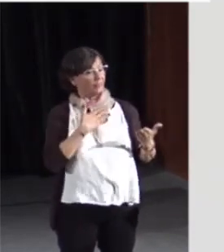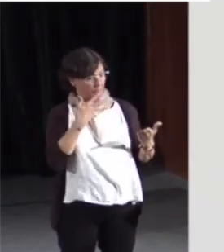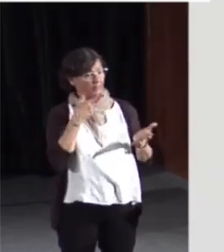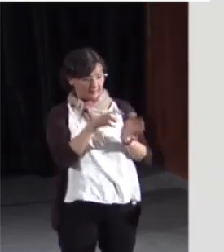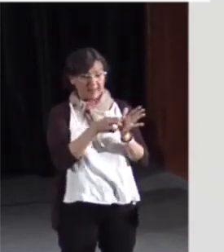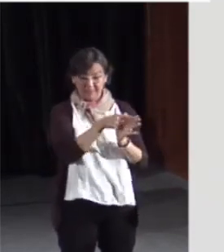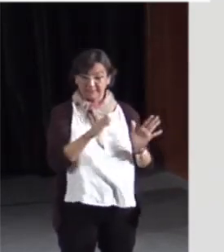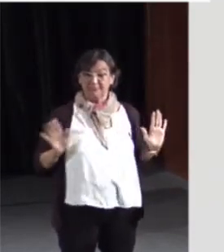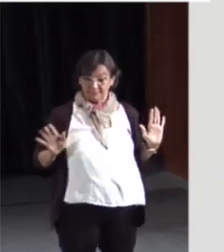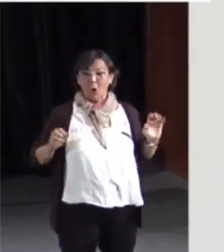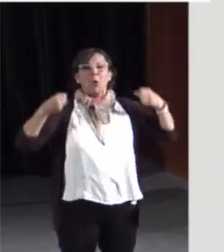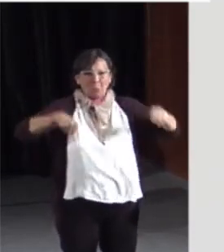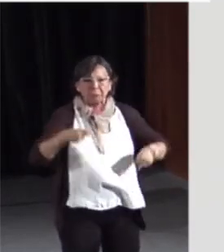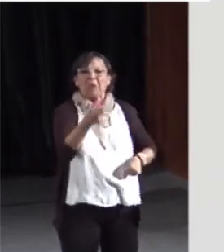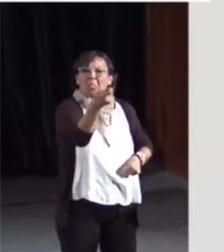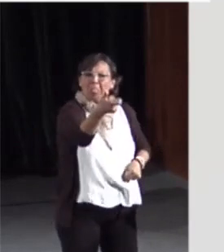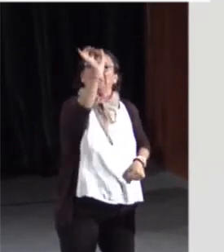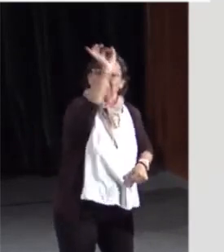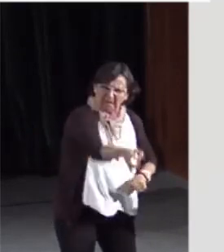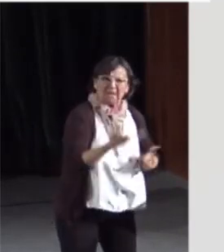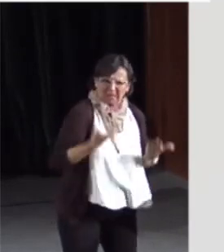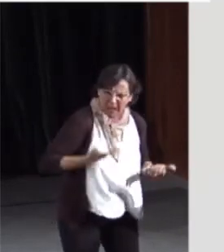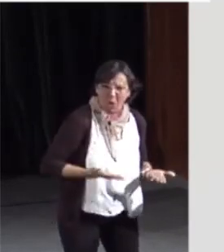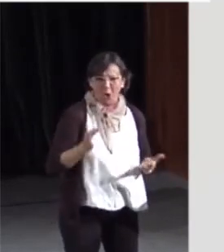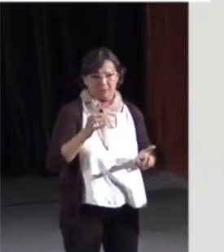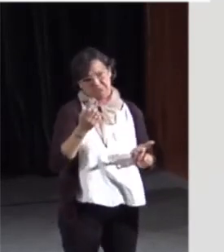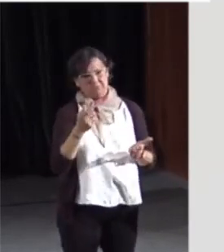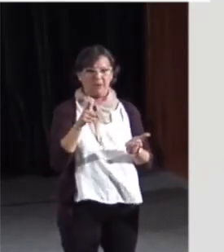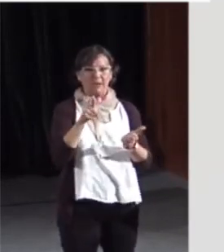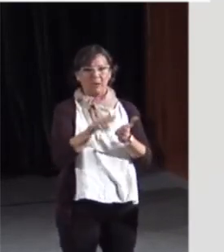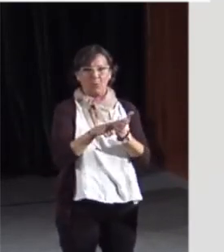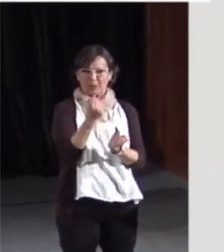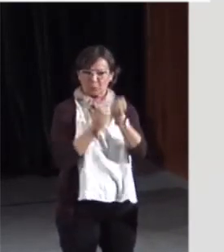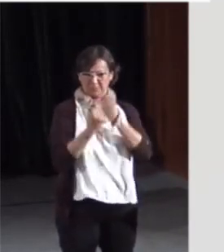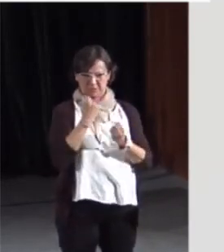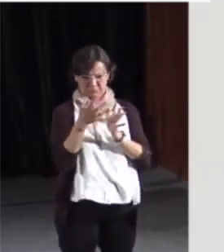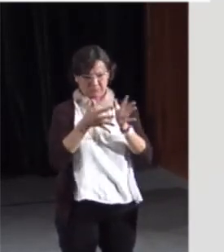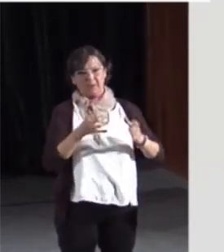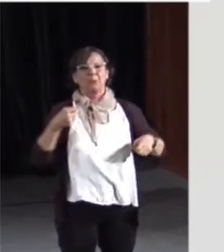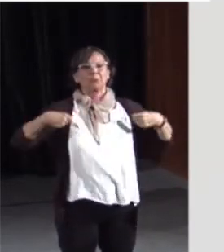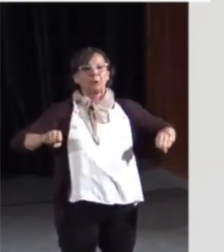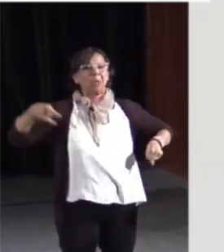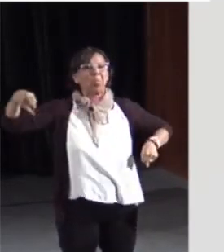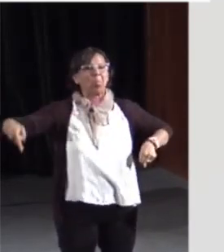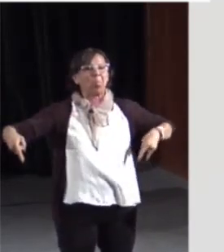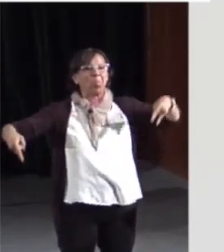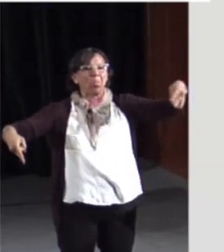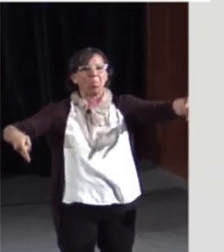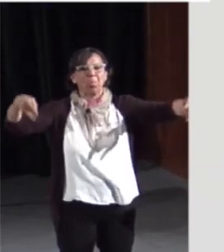contrario, también la expresión facial gramaticalmente nos ayuda. Puedes decir pocas motos, puedes signarlo, pero